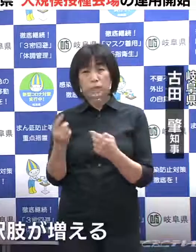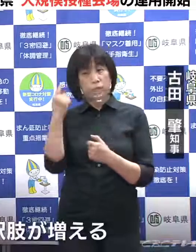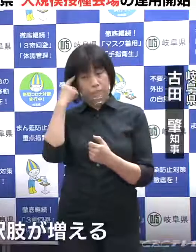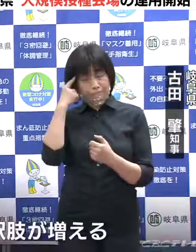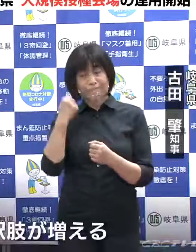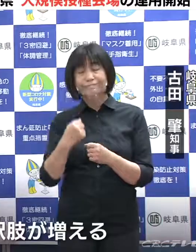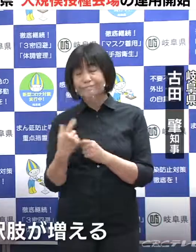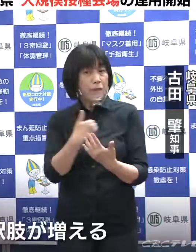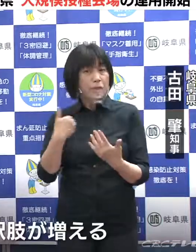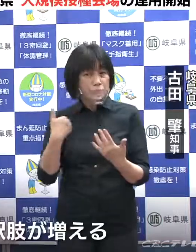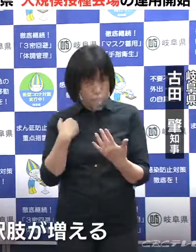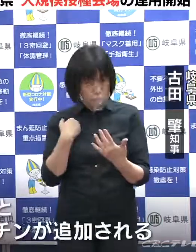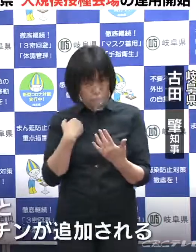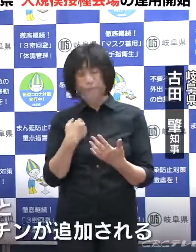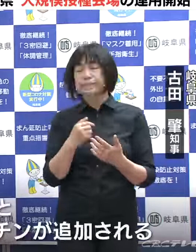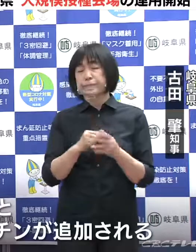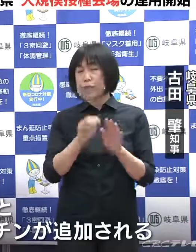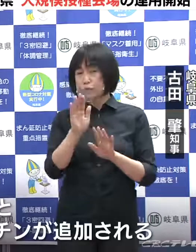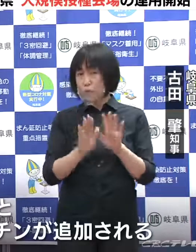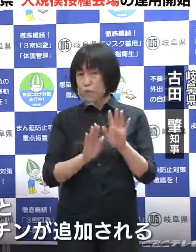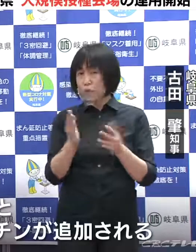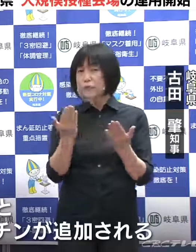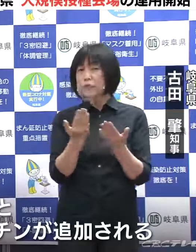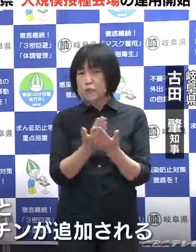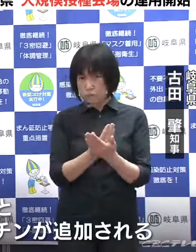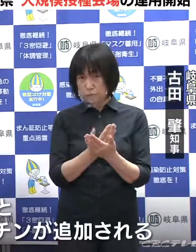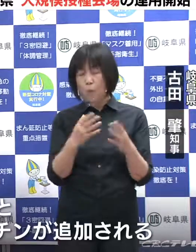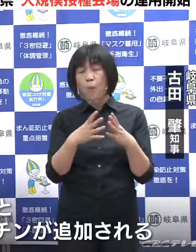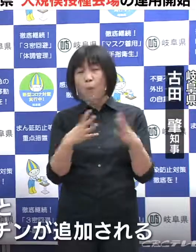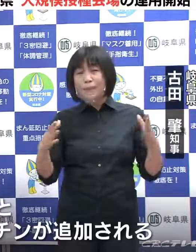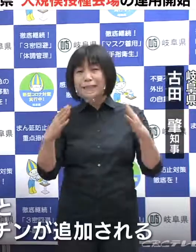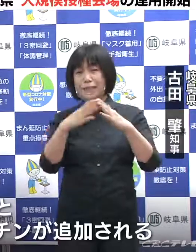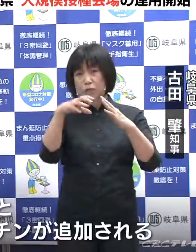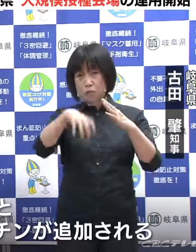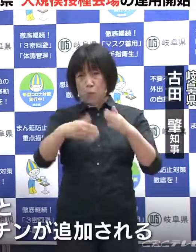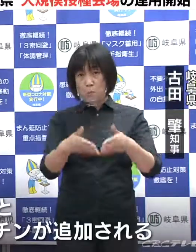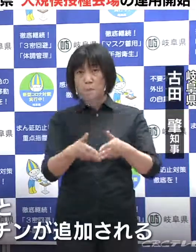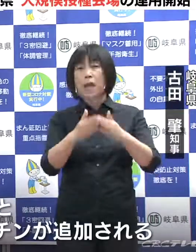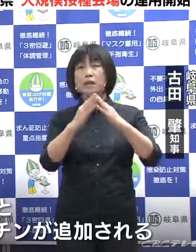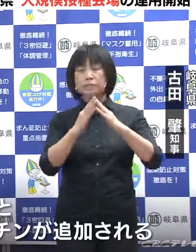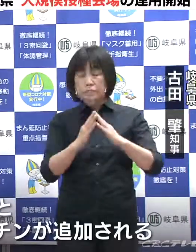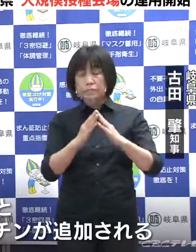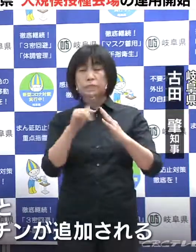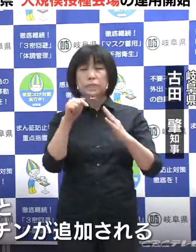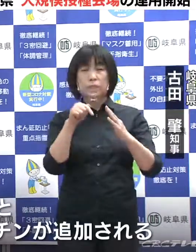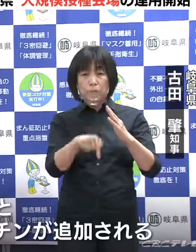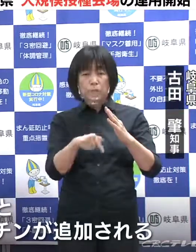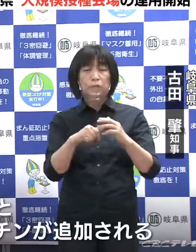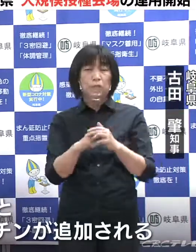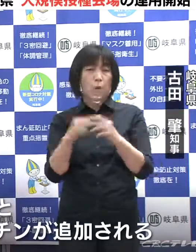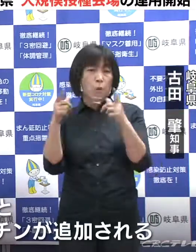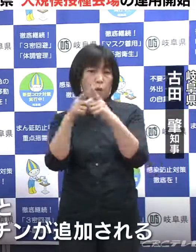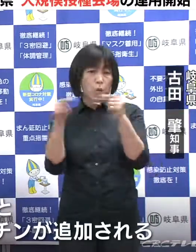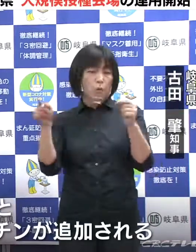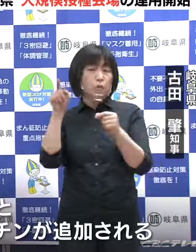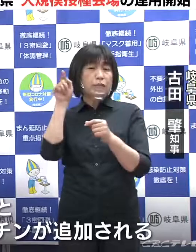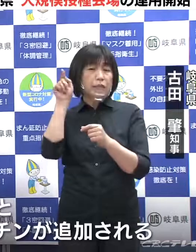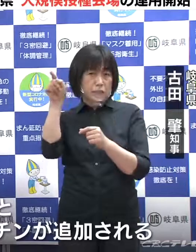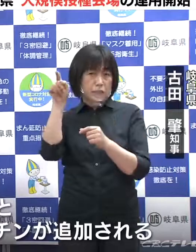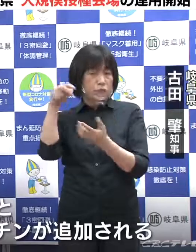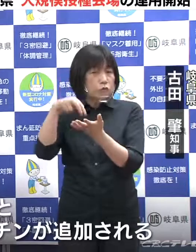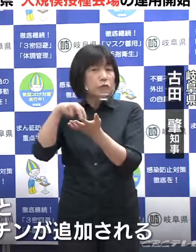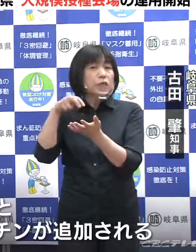肢が増えるということだと思いますね代表接収解除を作りますとぷにの方は追加的にあのモデルのワクチンを